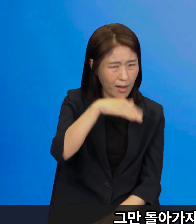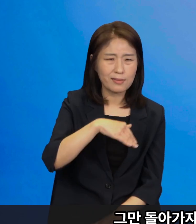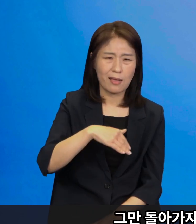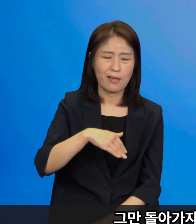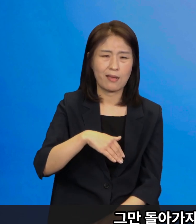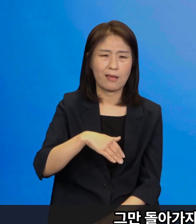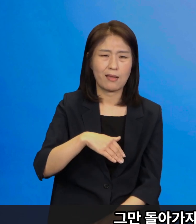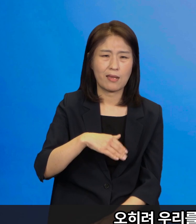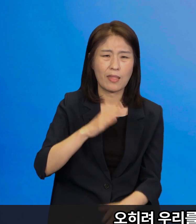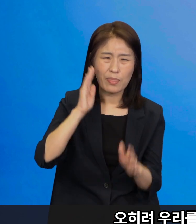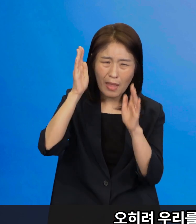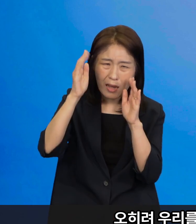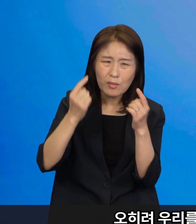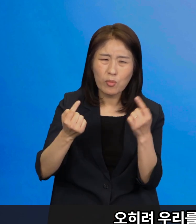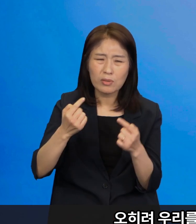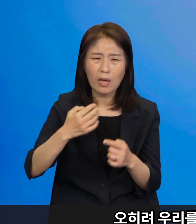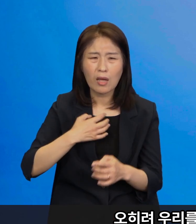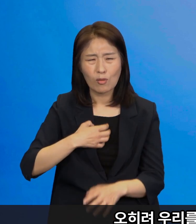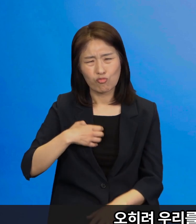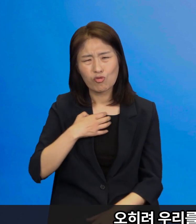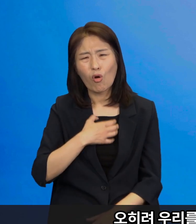아버지께서 암나귀들보다 오히려 우리를